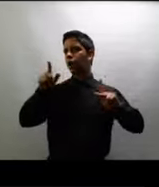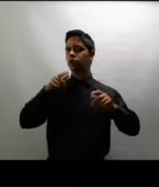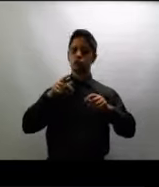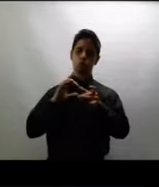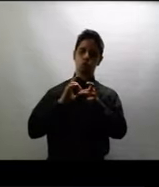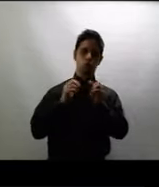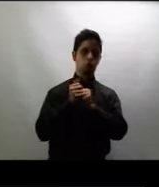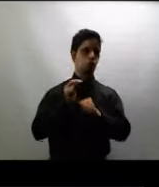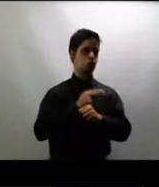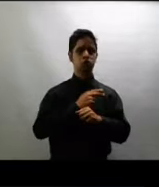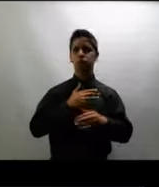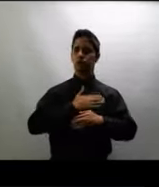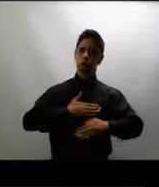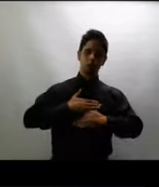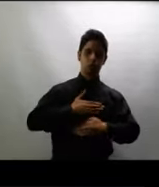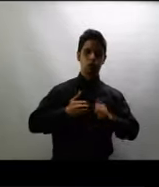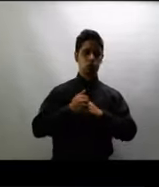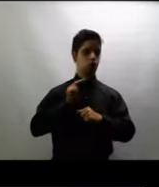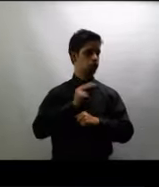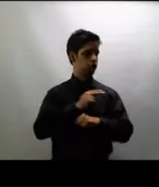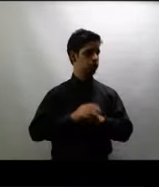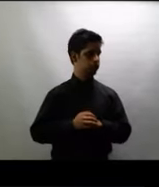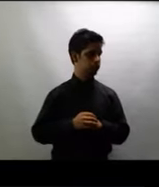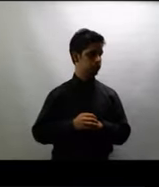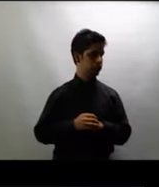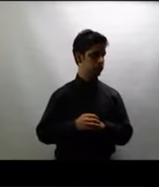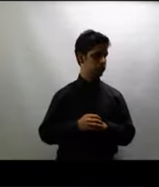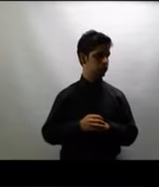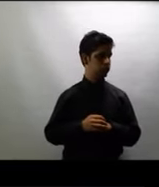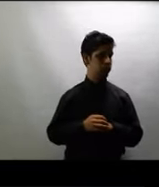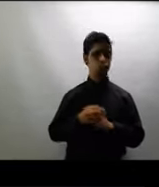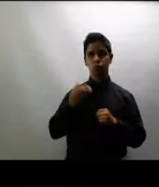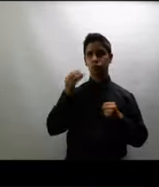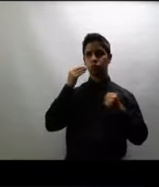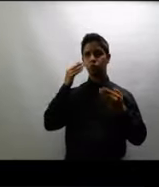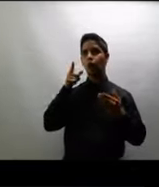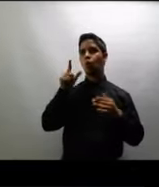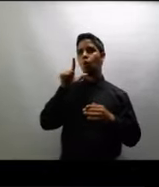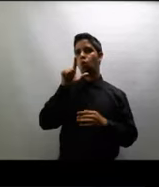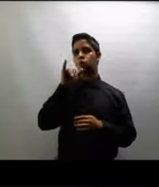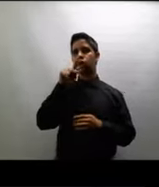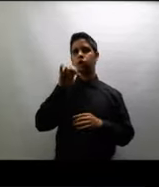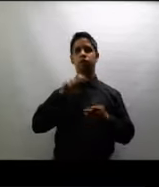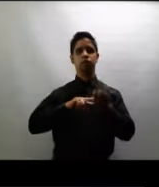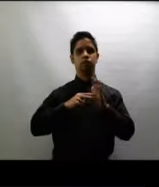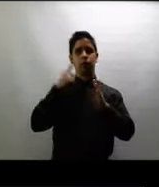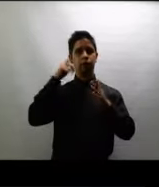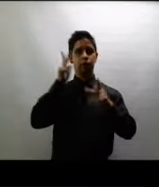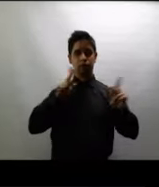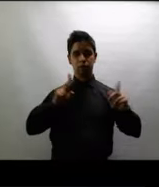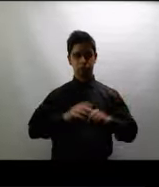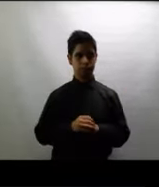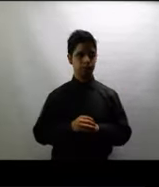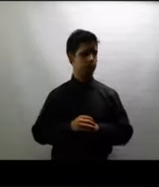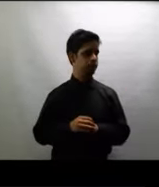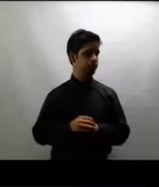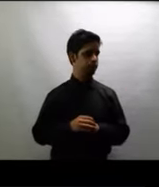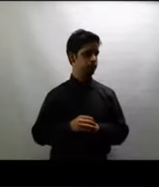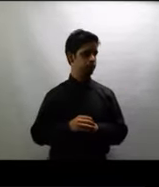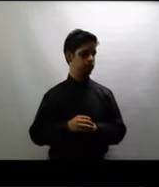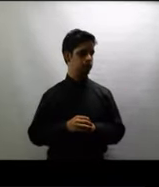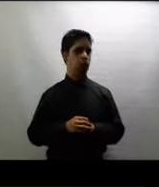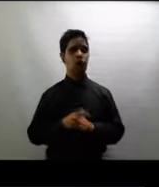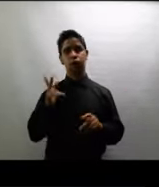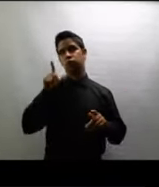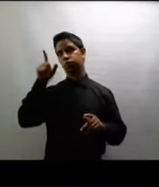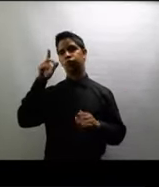goce con nosotros. Exacto. Miren, así un like, usted no sabe lo que significa, porque quizás hay gente que está en un momento en sus carreras que ni le